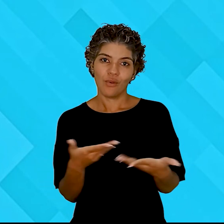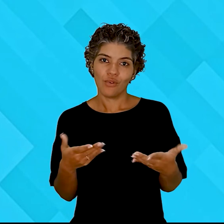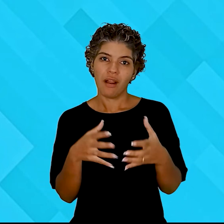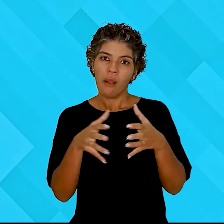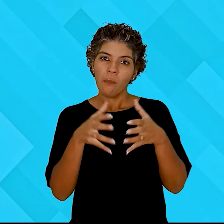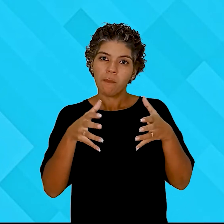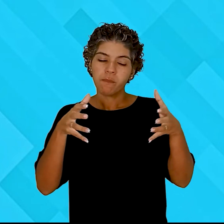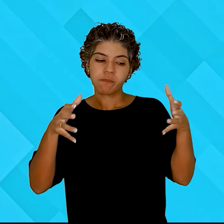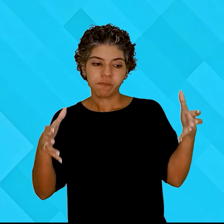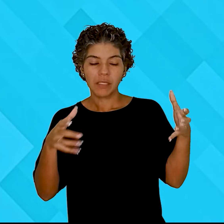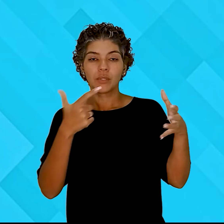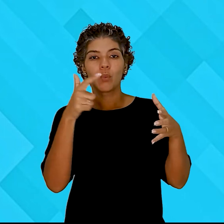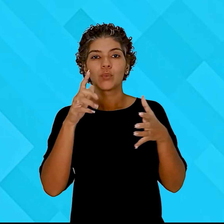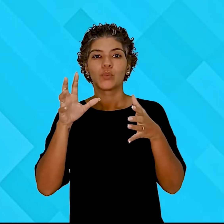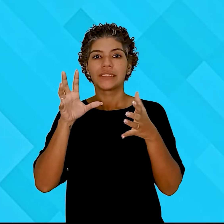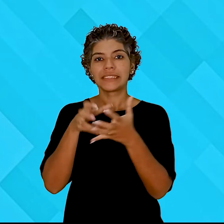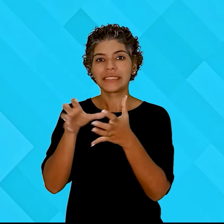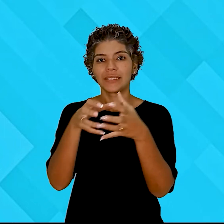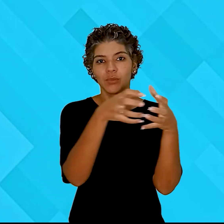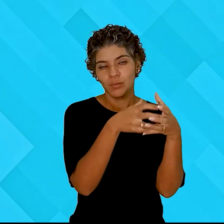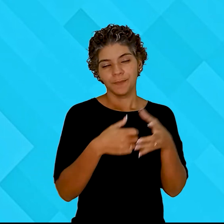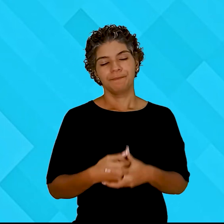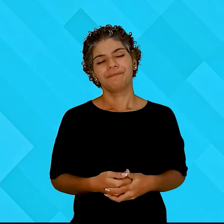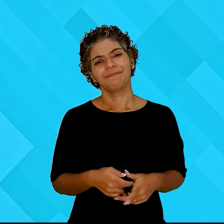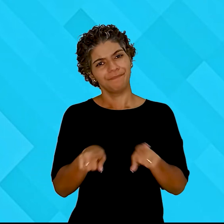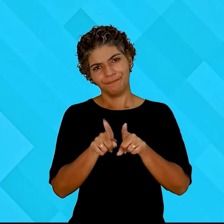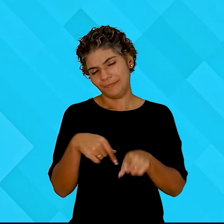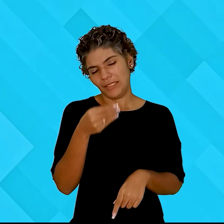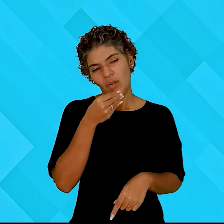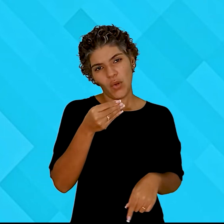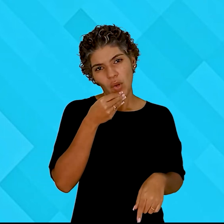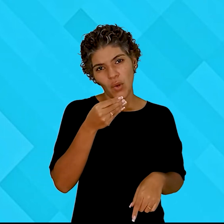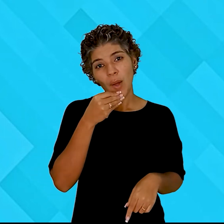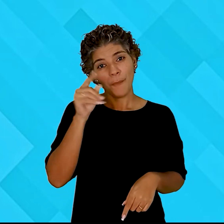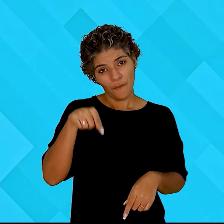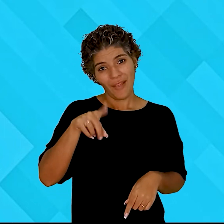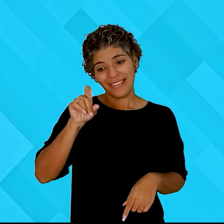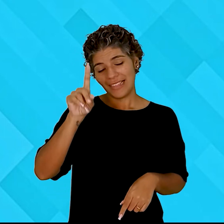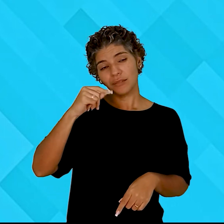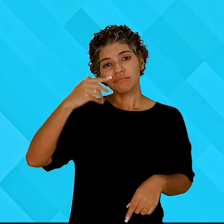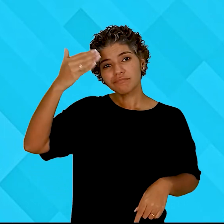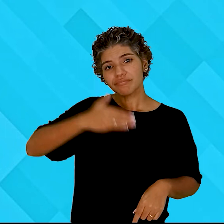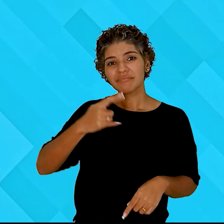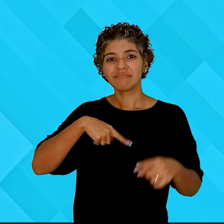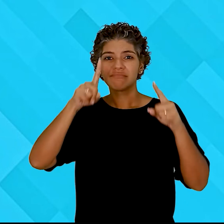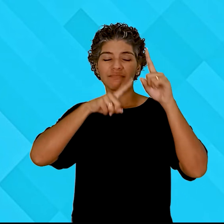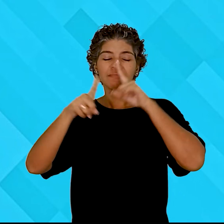setores. Obviamente, isso é um dado de precarização, mas também é um dado de saúde. Então, quando a gente está falando